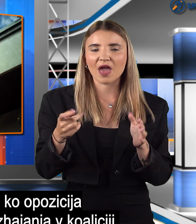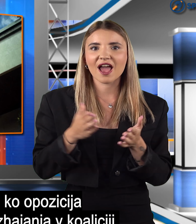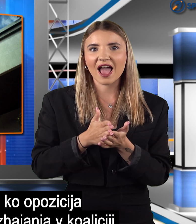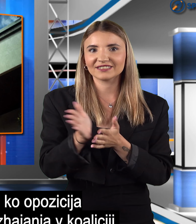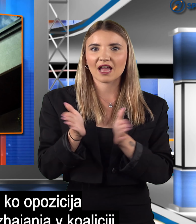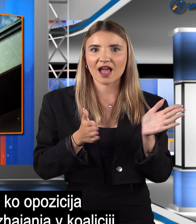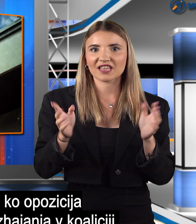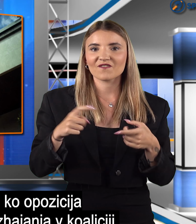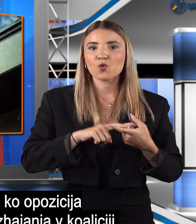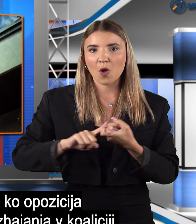v koaliciji.